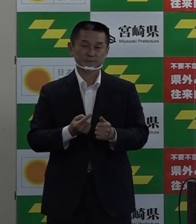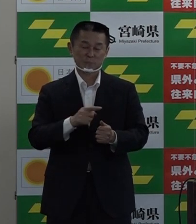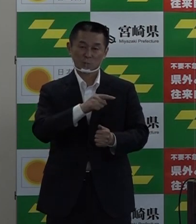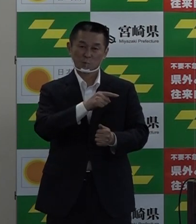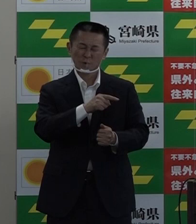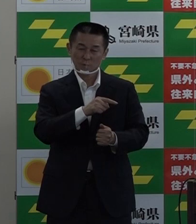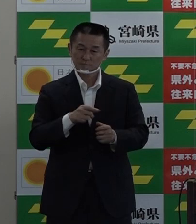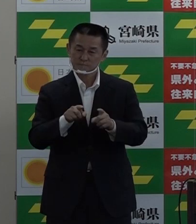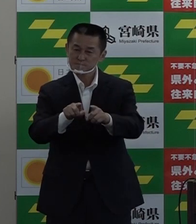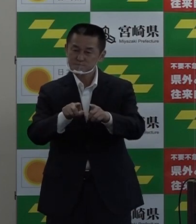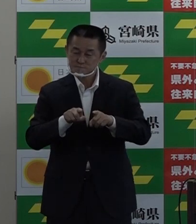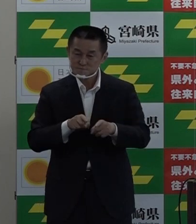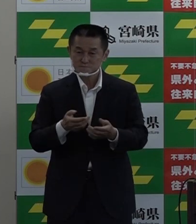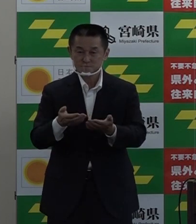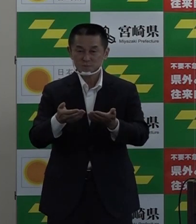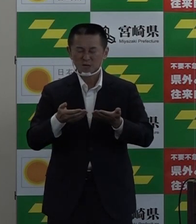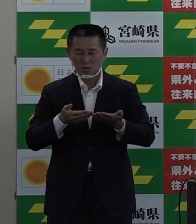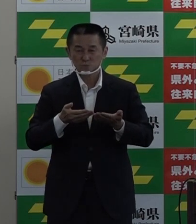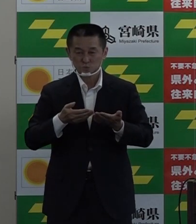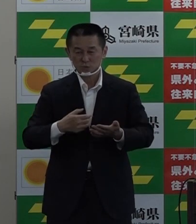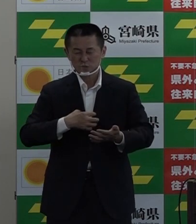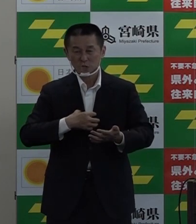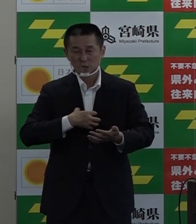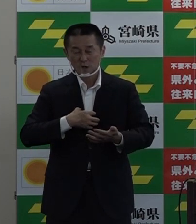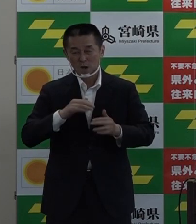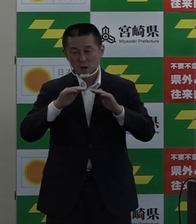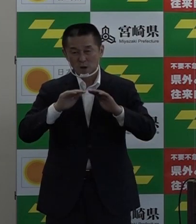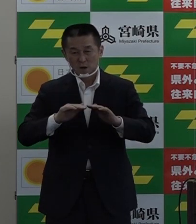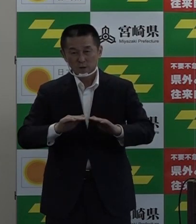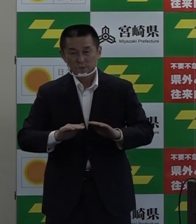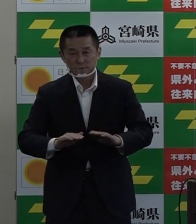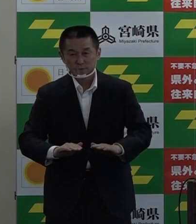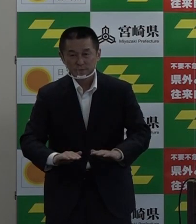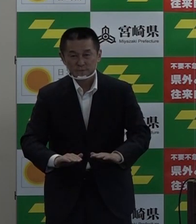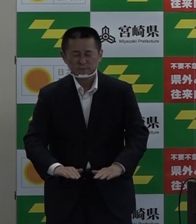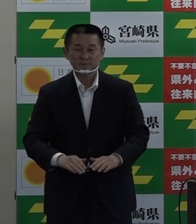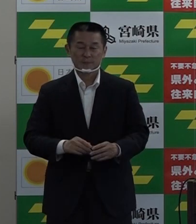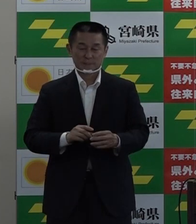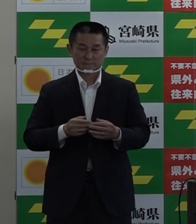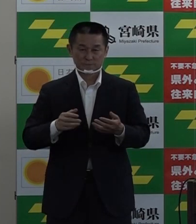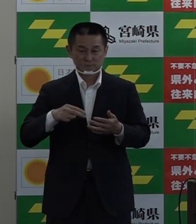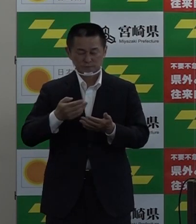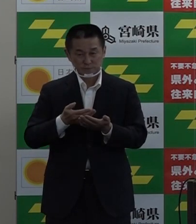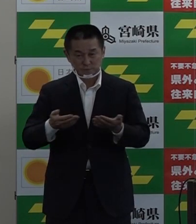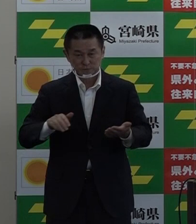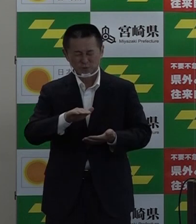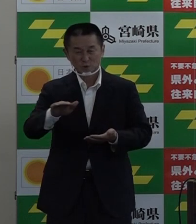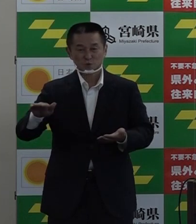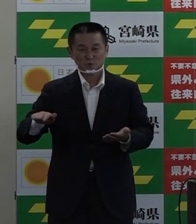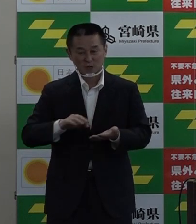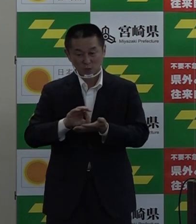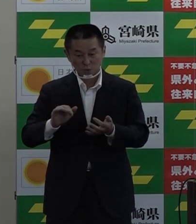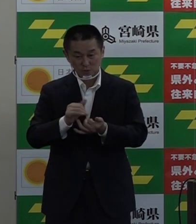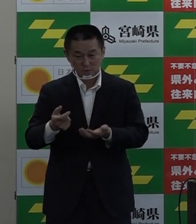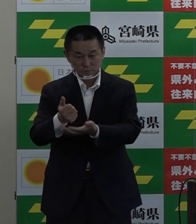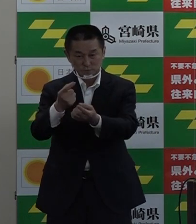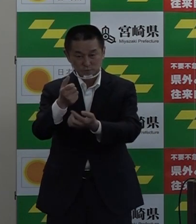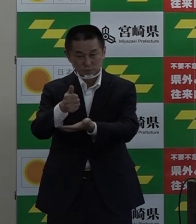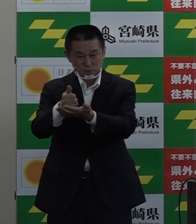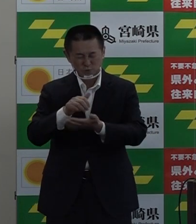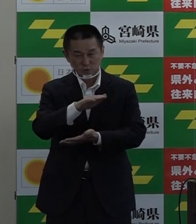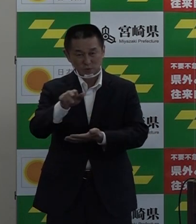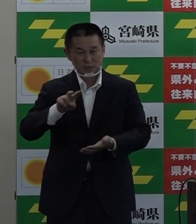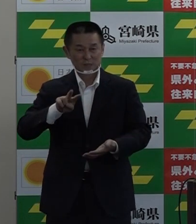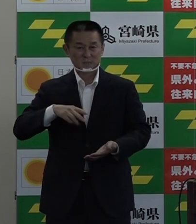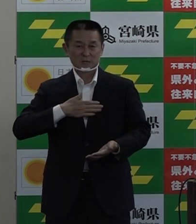を従っていただくことが、リスクをなるべく下げるということを飲食店の皆様、また利用者の皆様にもご